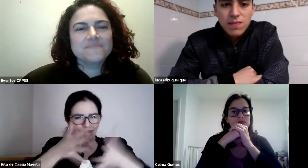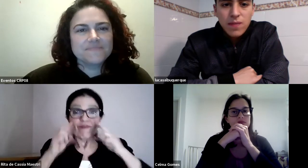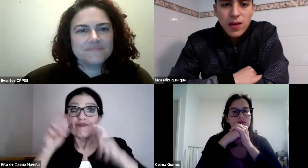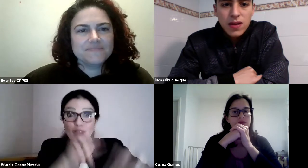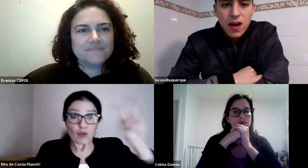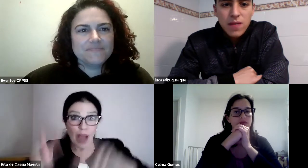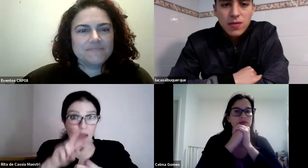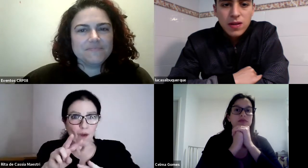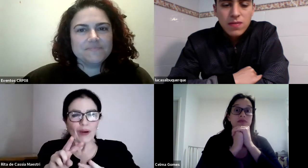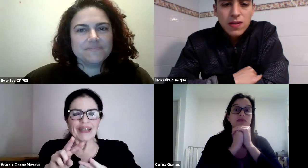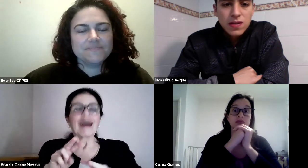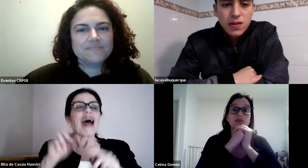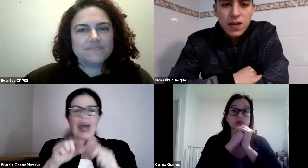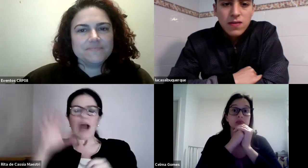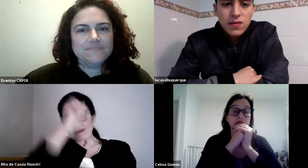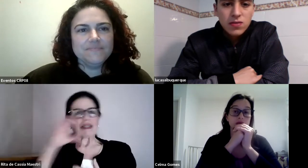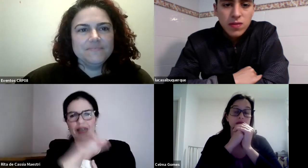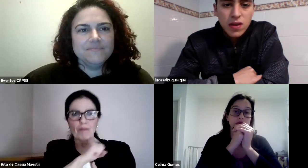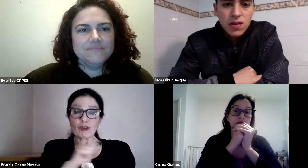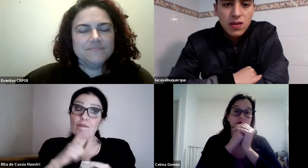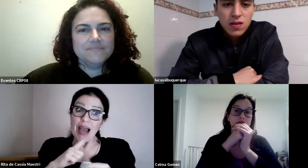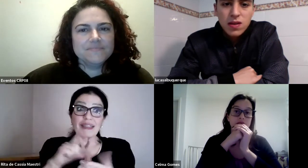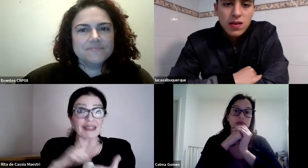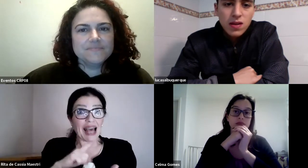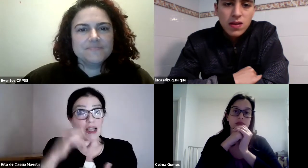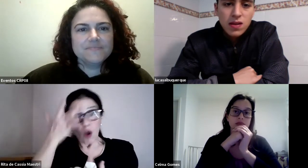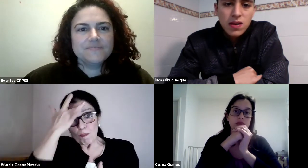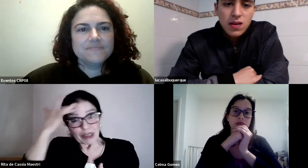Quem aprende rápido Libras, né, visualmente,